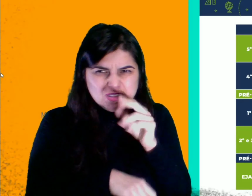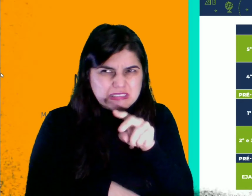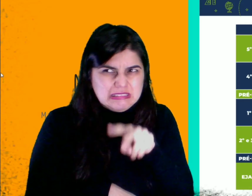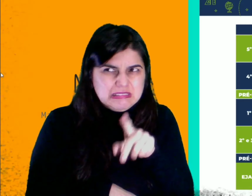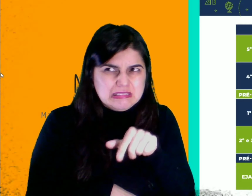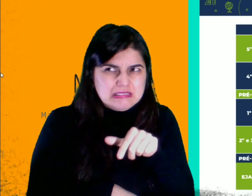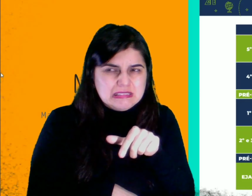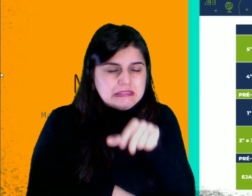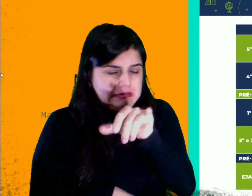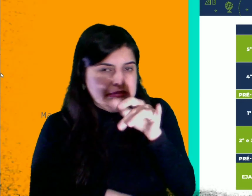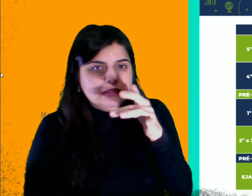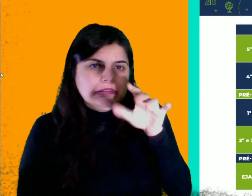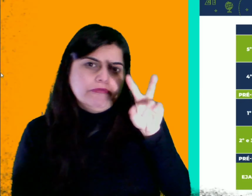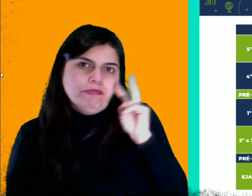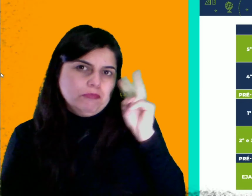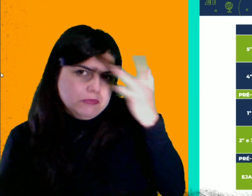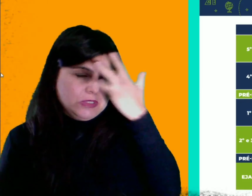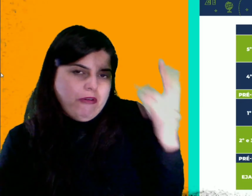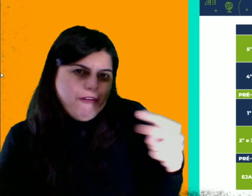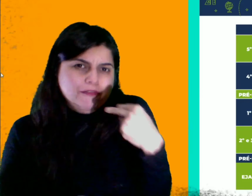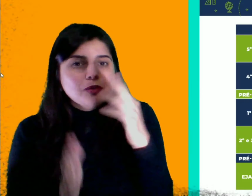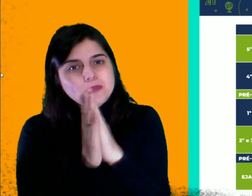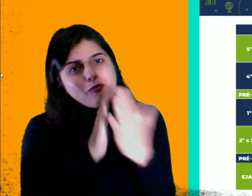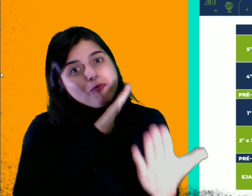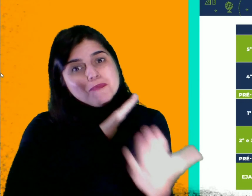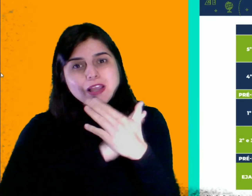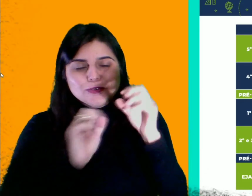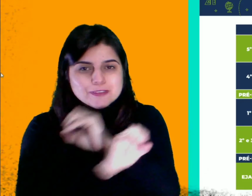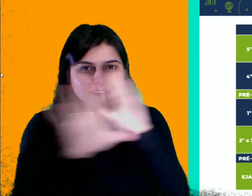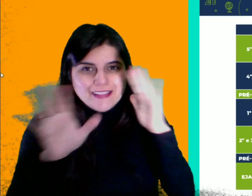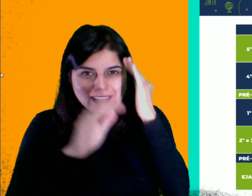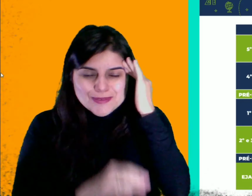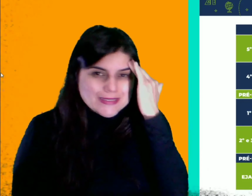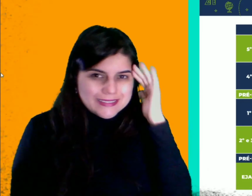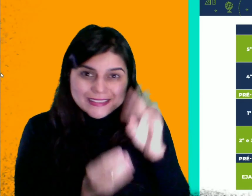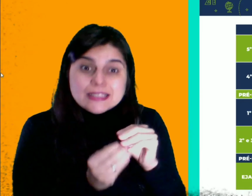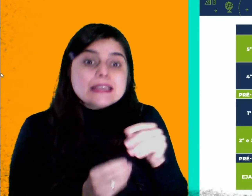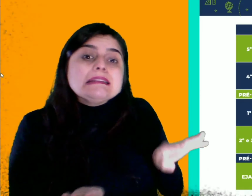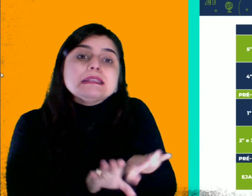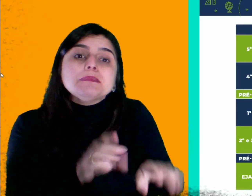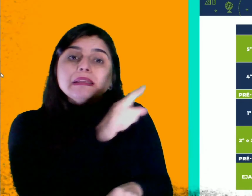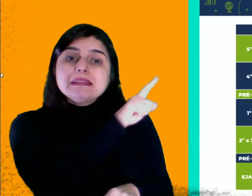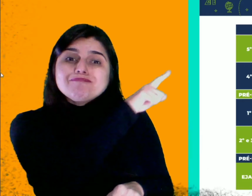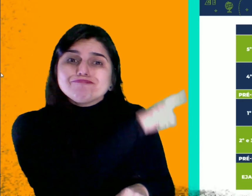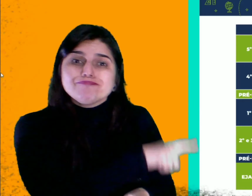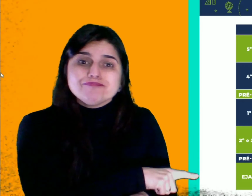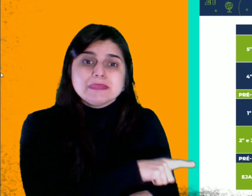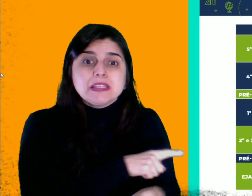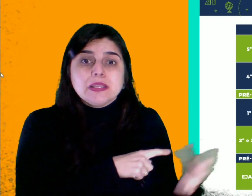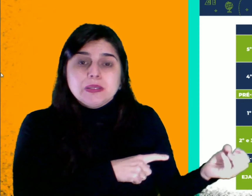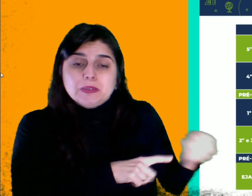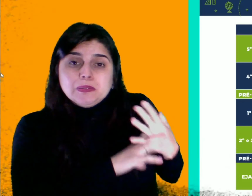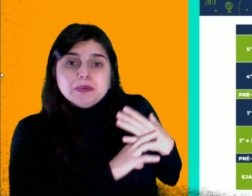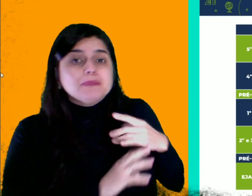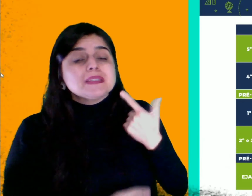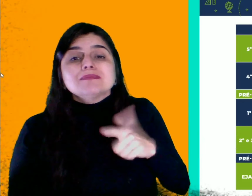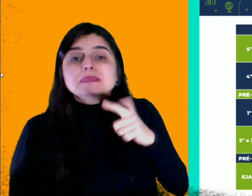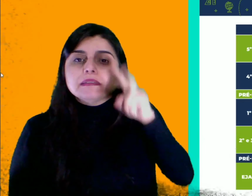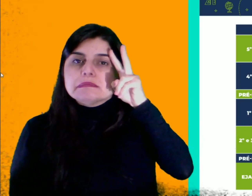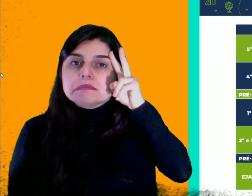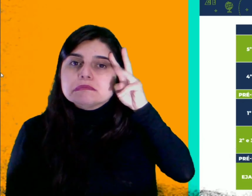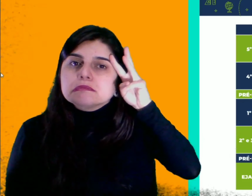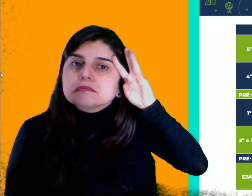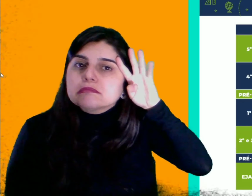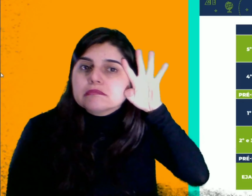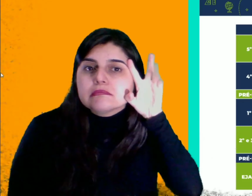Mas me passaram que vai ter, parece que no feriado vai ter aula, agora não tenho certeza. Mas que